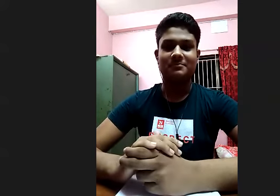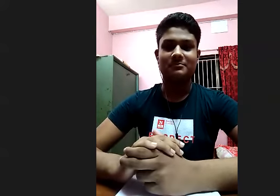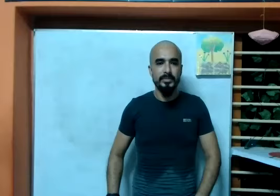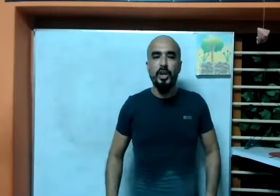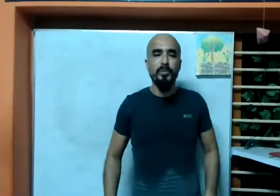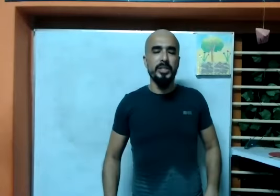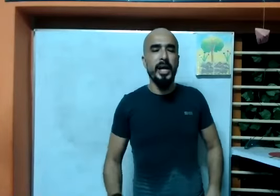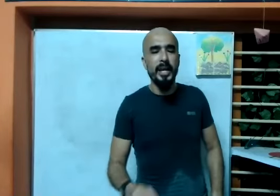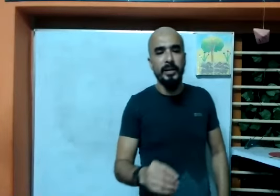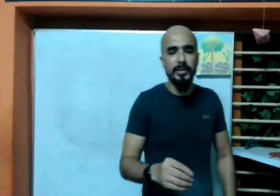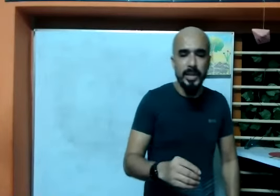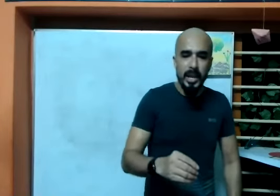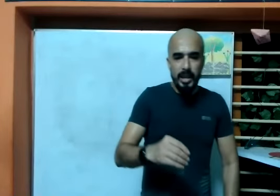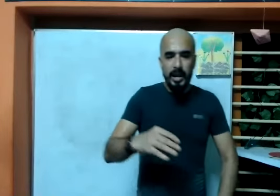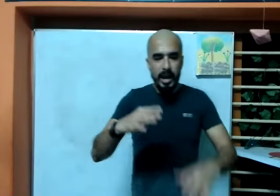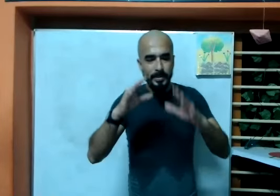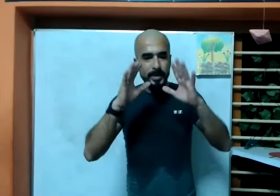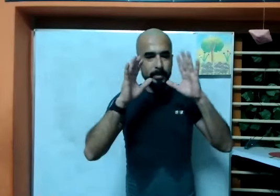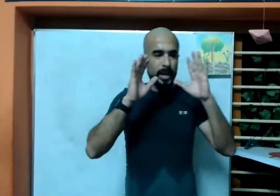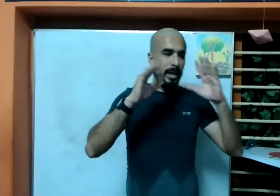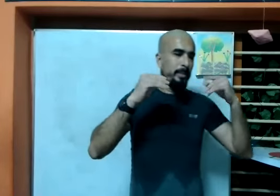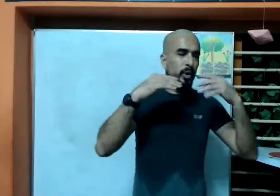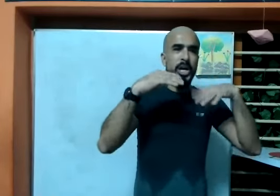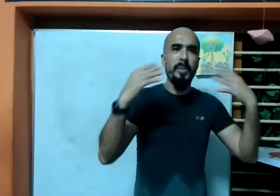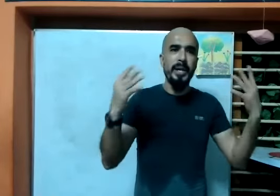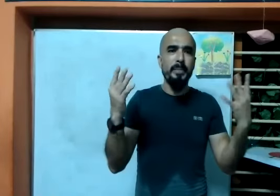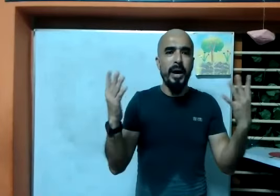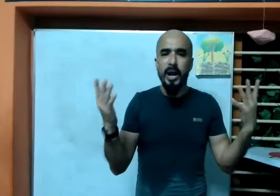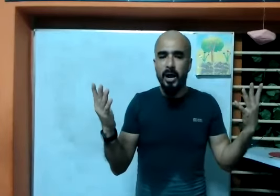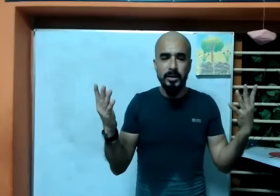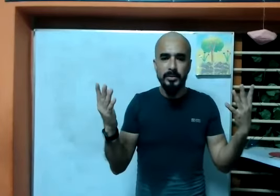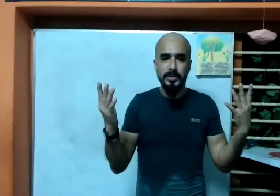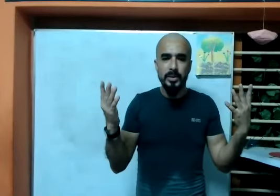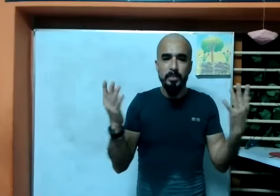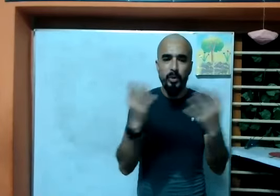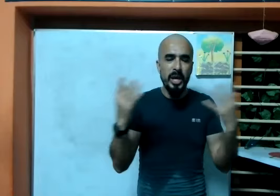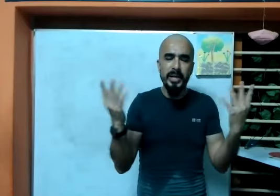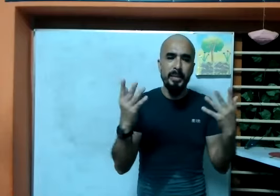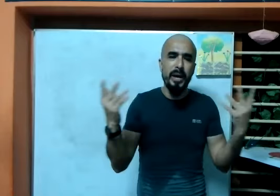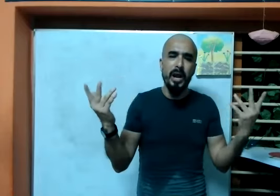নাহিয়ান বলছে সব বুঝে। নাহিয়ান, আপনি বোঝা মানে কি পারা? বোঝা মানে কি পারা?